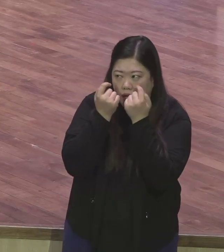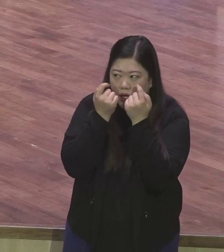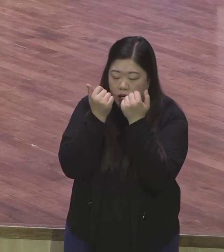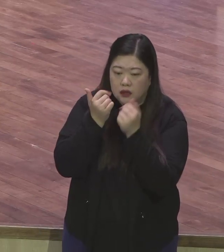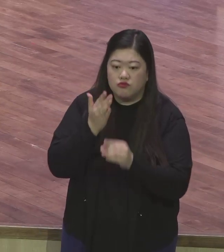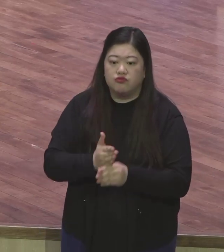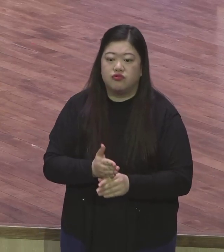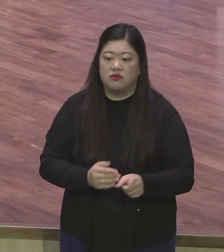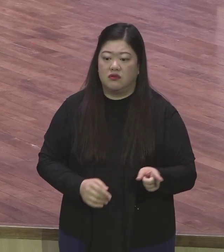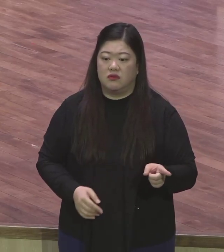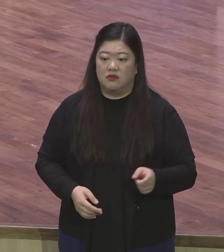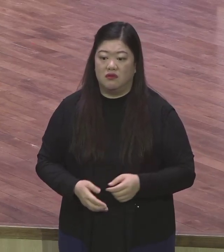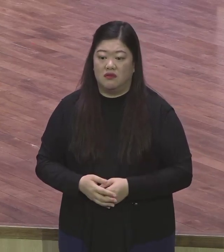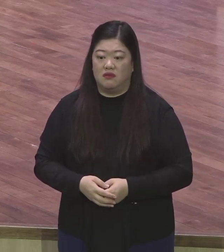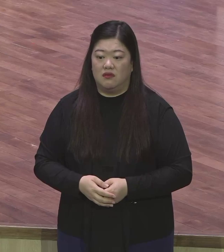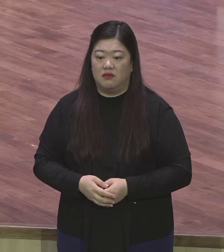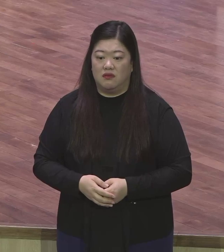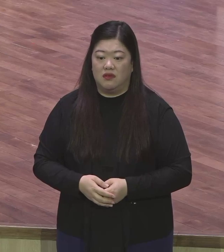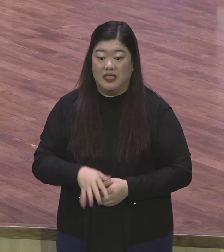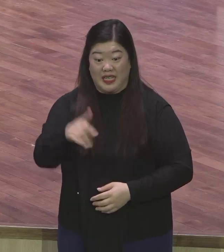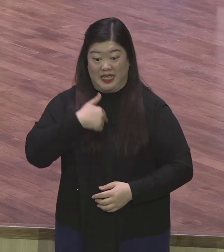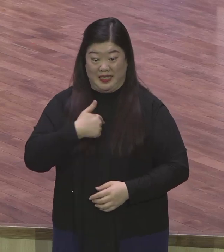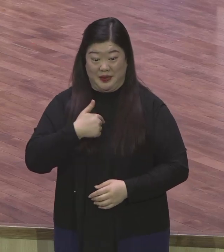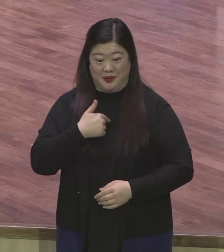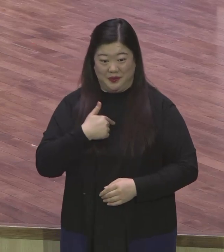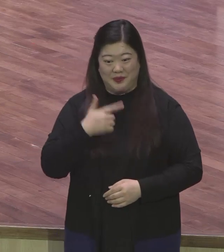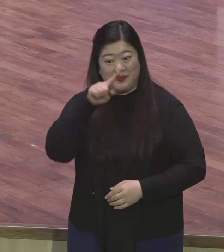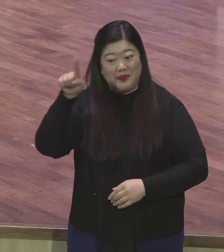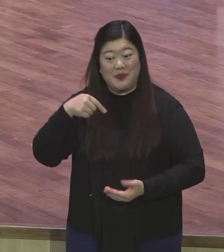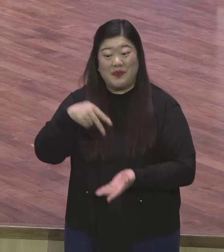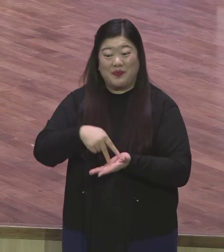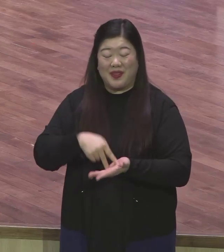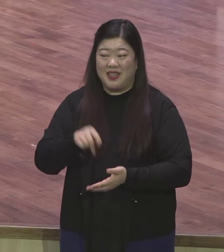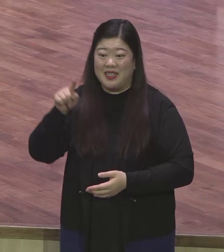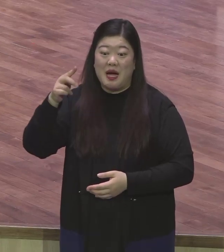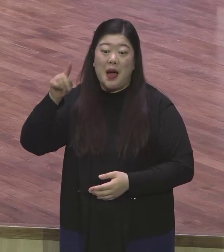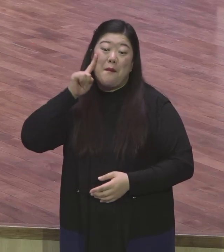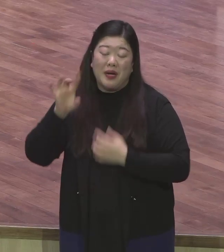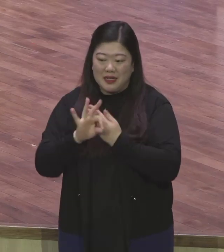제가 볼 때 미국 트럼프 대통령이 다 한 번 더 됐다가는 큰일 나겠다 지금